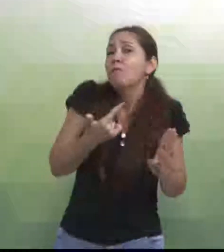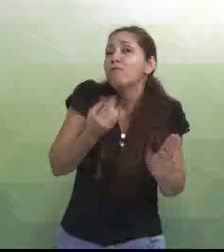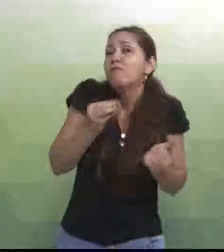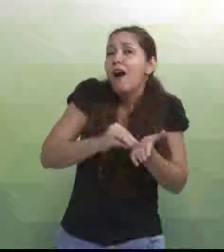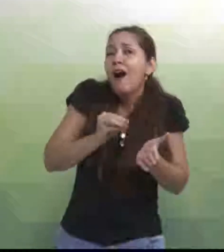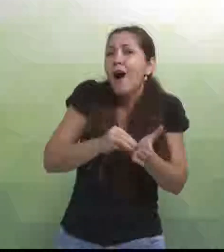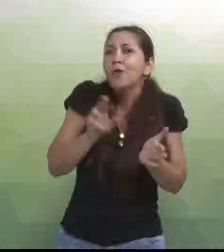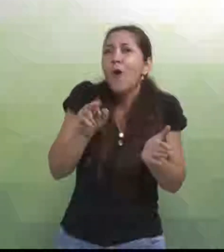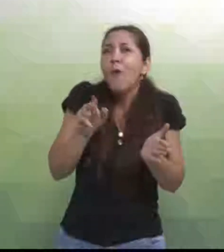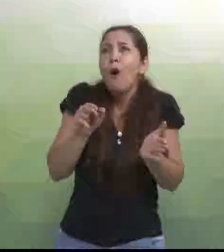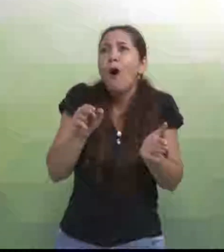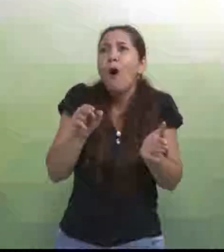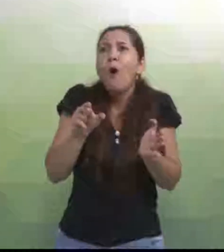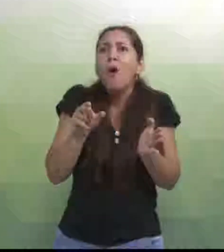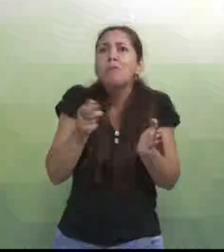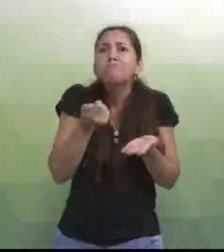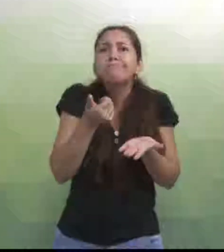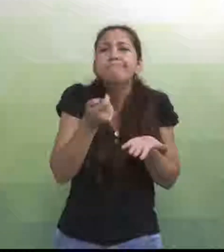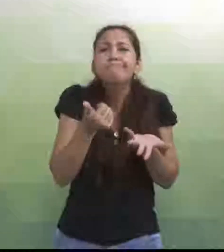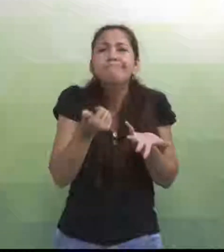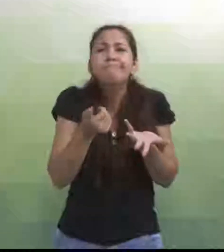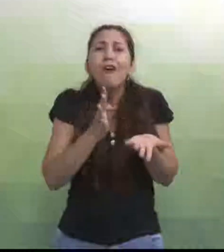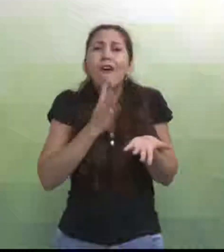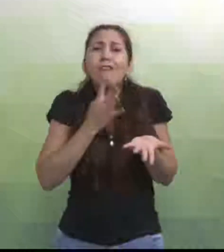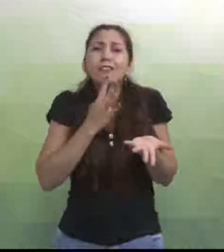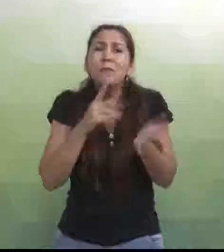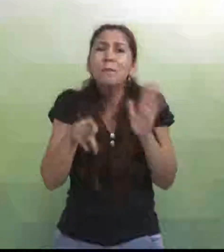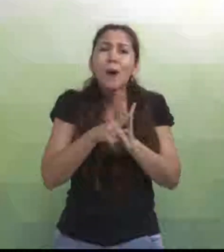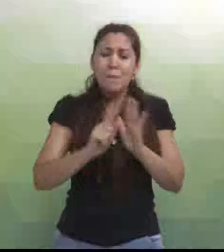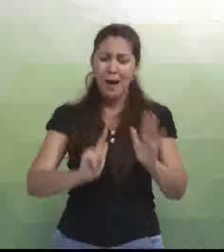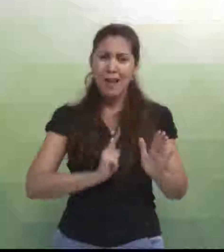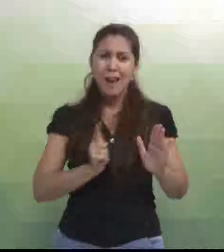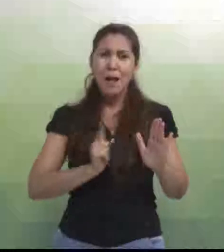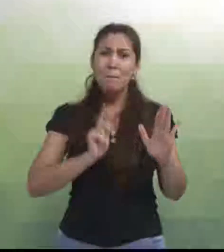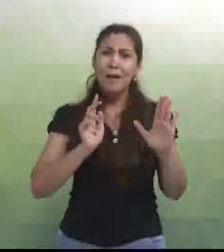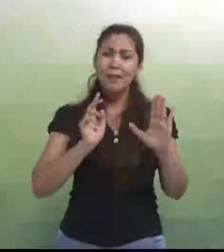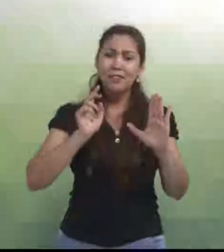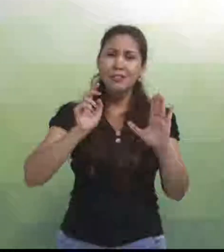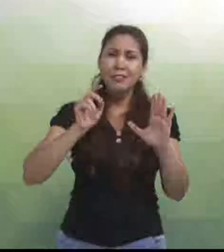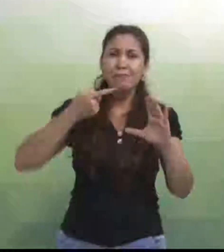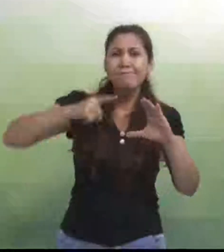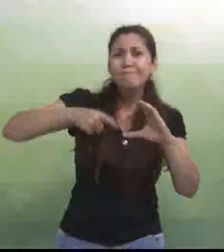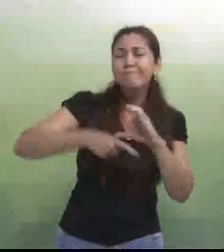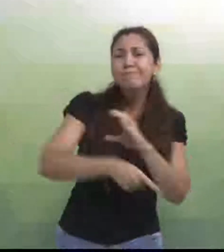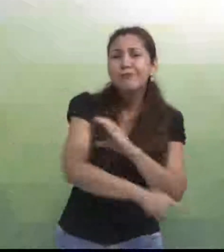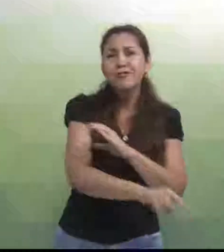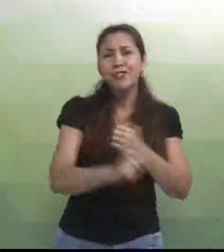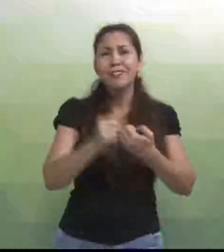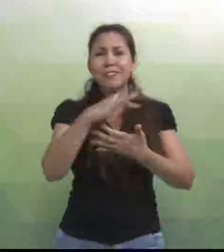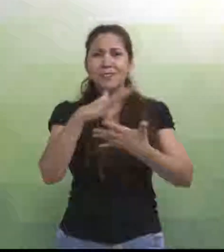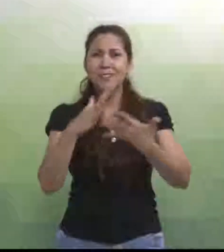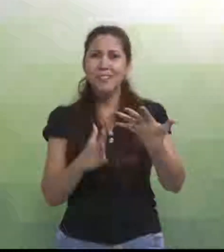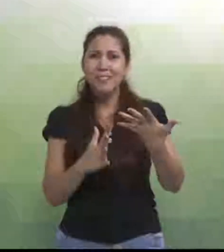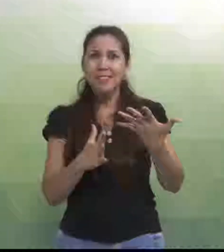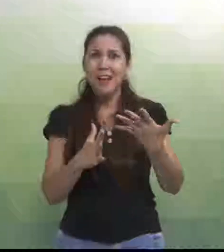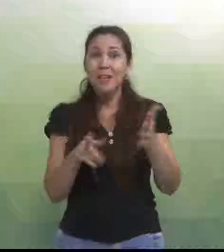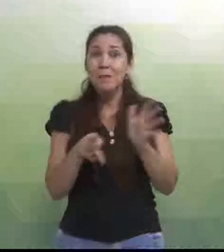conhecimento próprio da gramática, aprofundar a gramática da língua de sinais. Conhecimentos linguísticos são muito